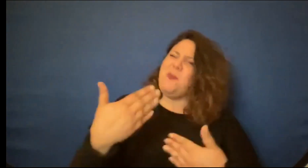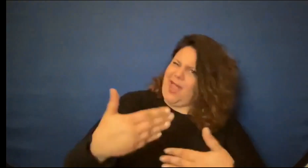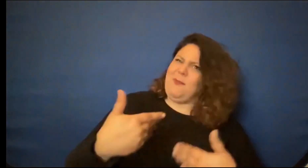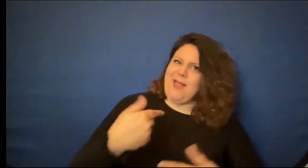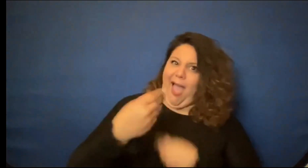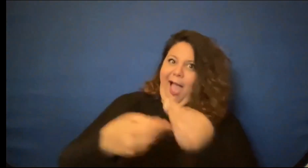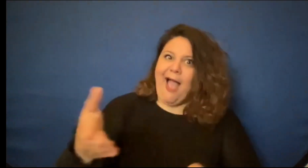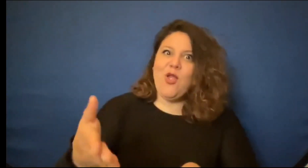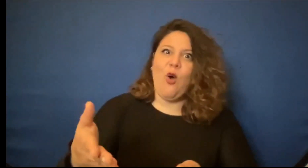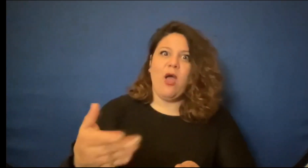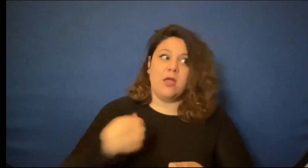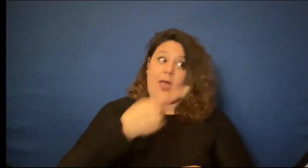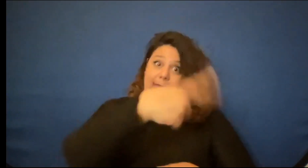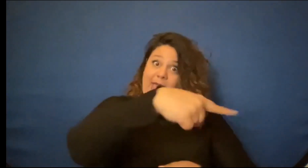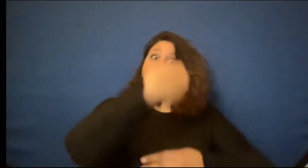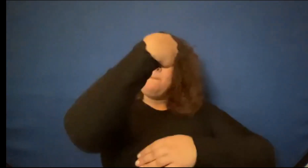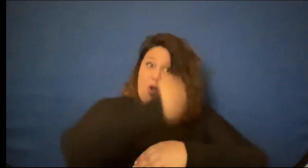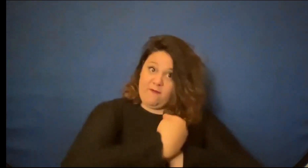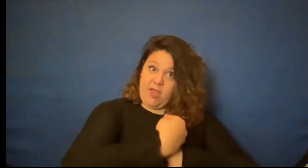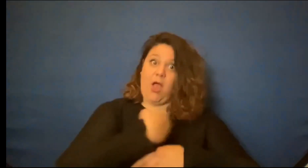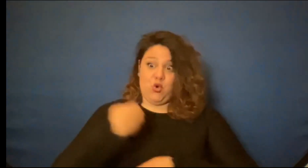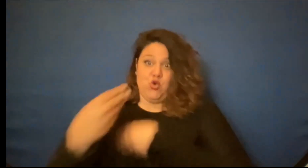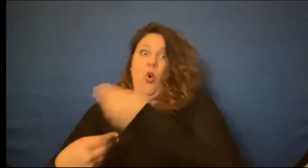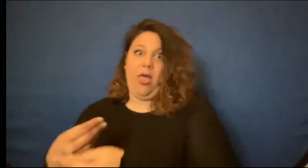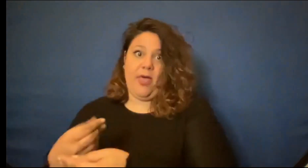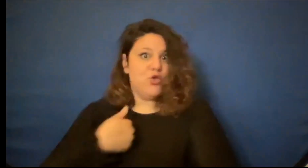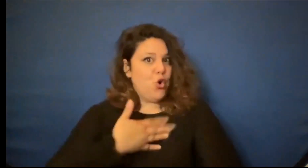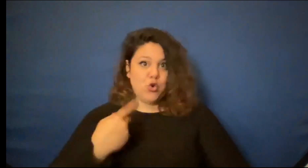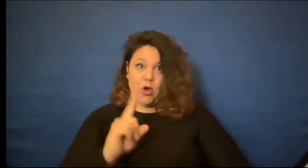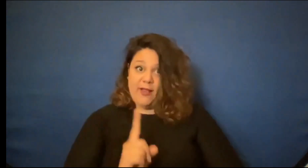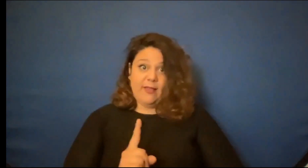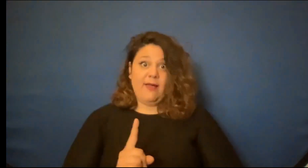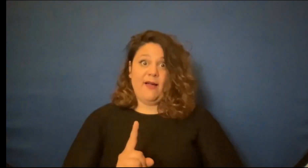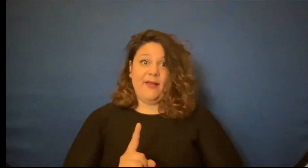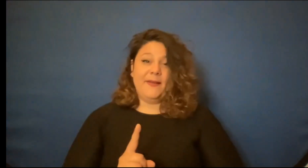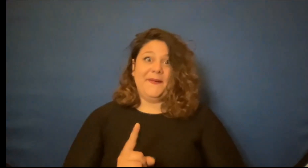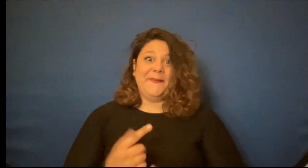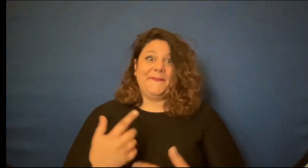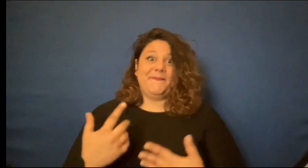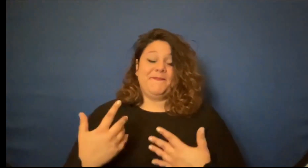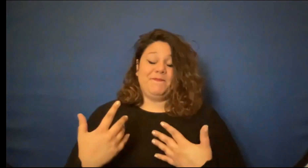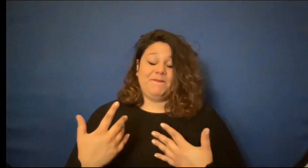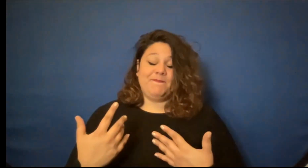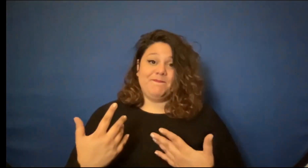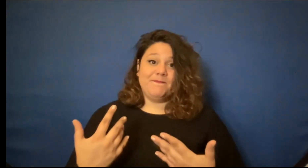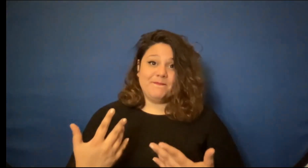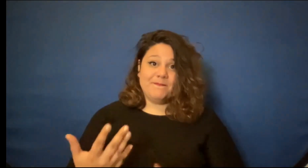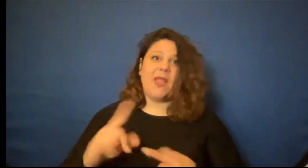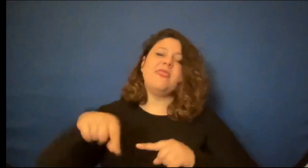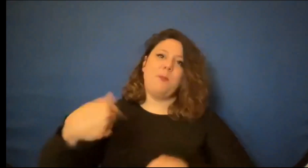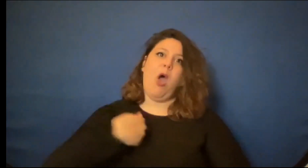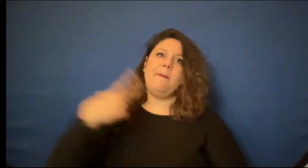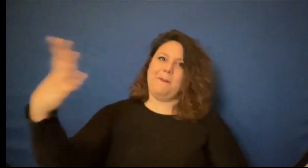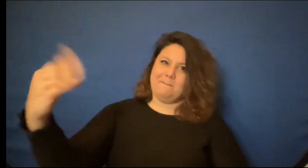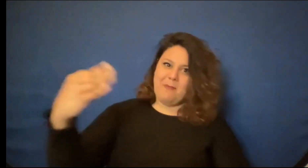y ellos me obligaron a hacerlo. Entonces ahí y luego me vino a mí la bronca, me dijeron